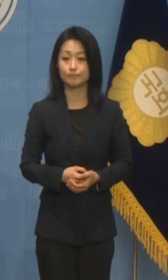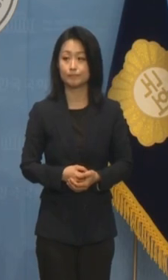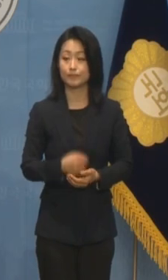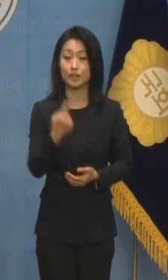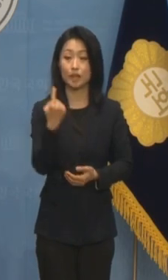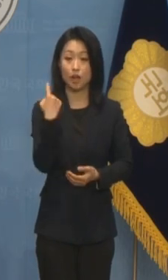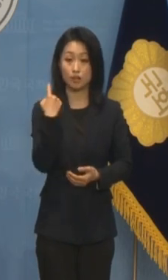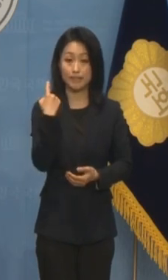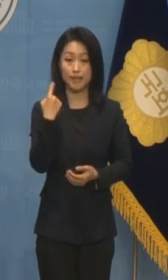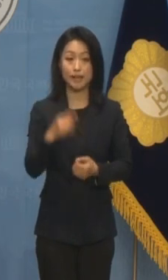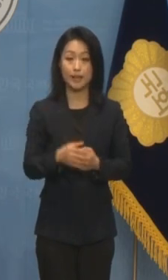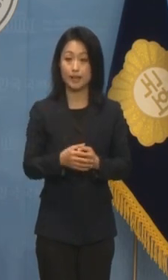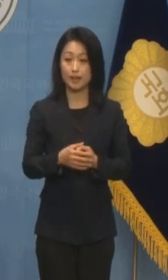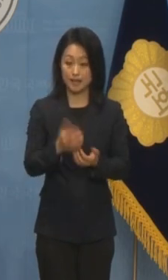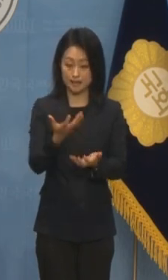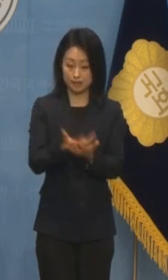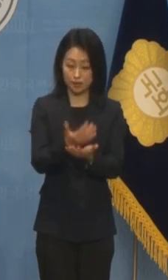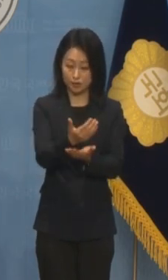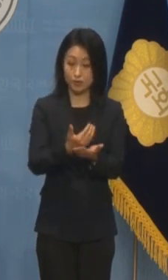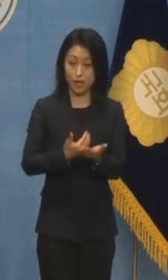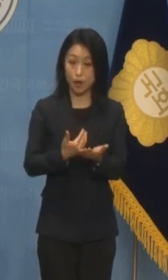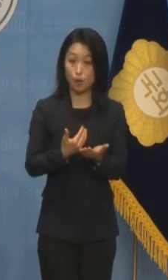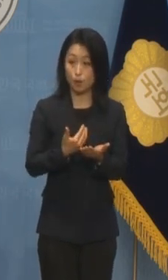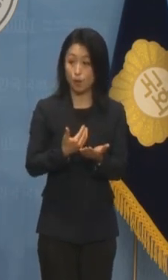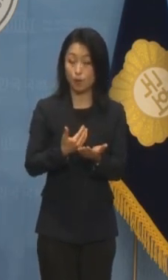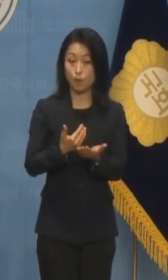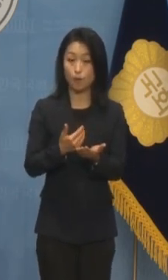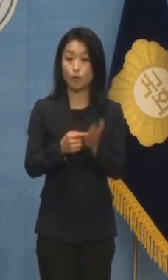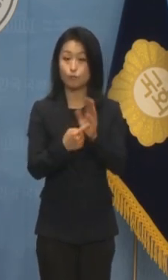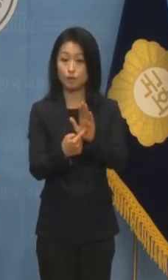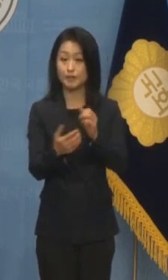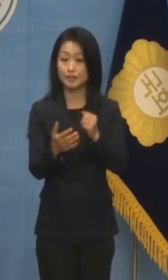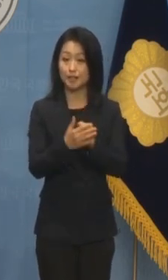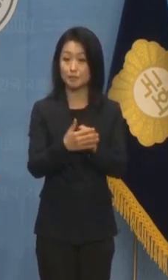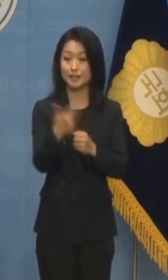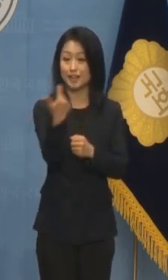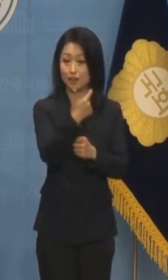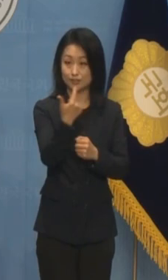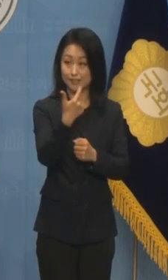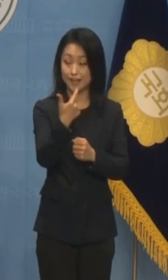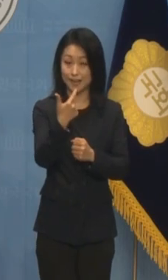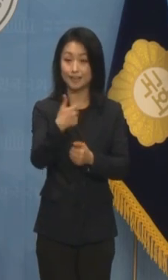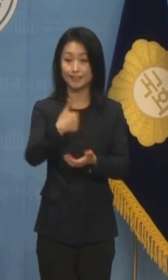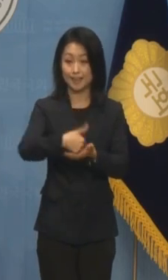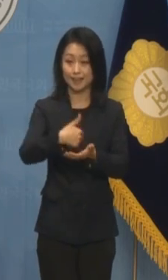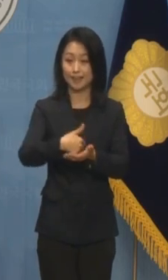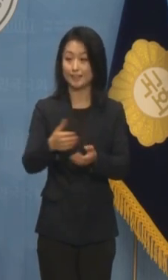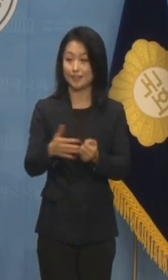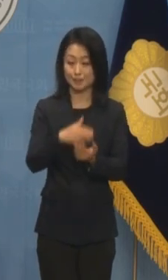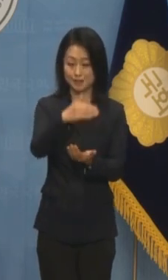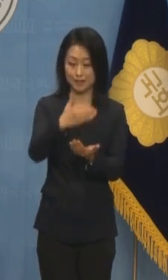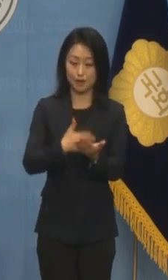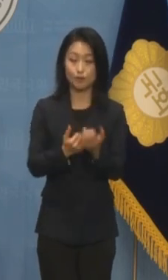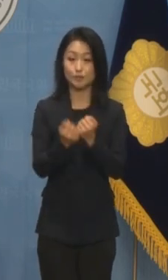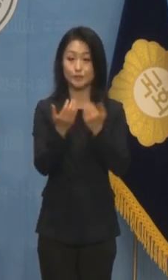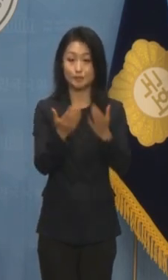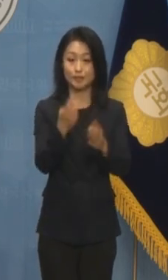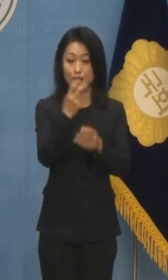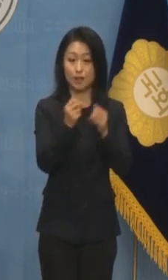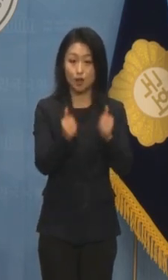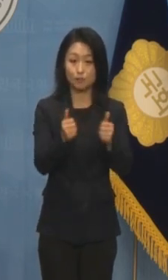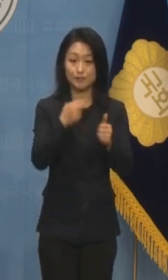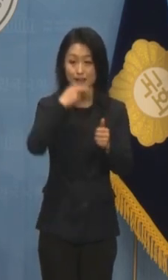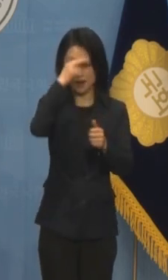그리고 어제 서면 브리핑 나갔었는데요. 영상 요청이 있어서 다시 읽겠습니다. 검사들의